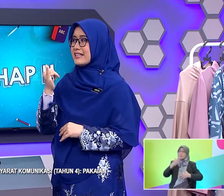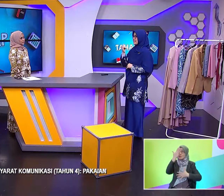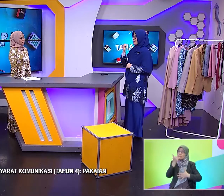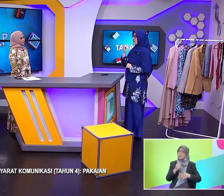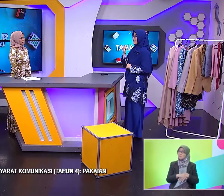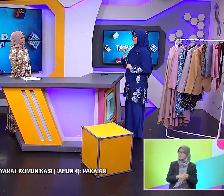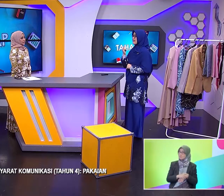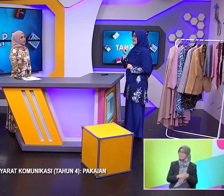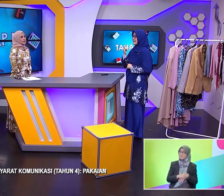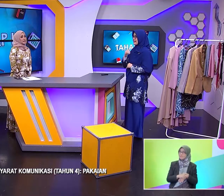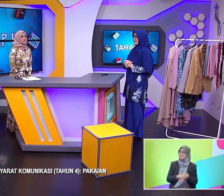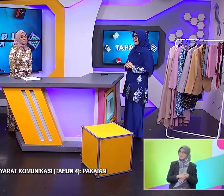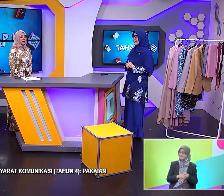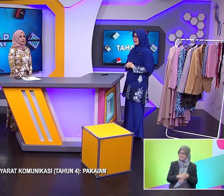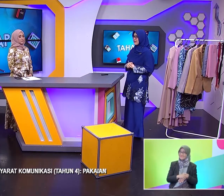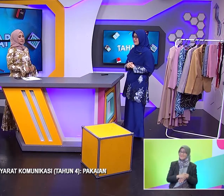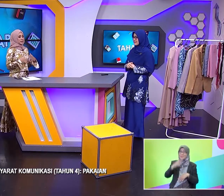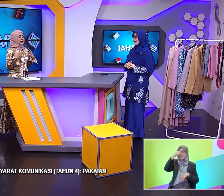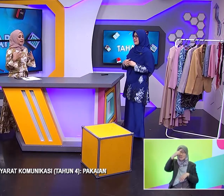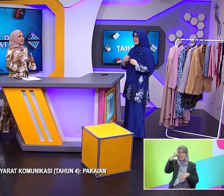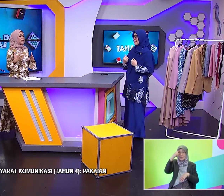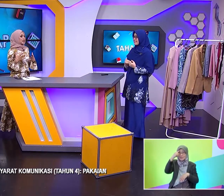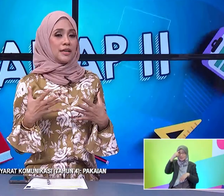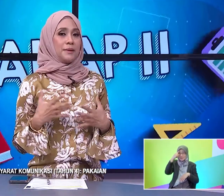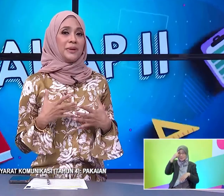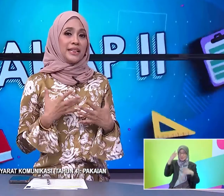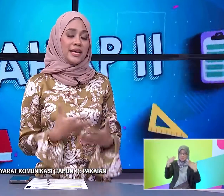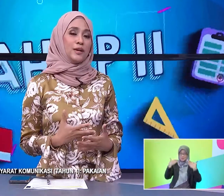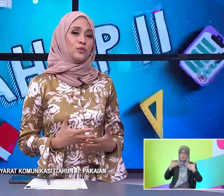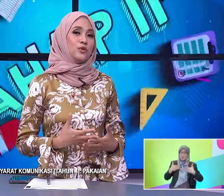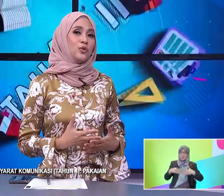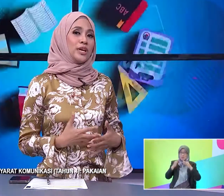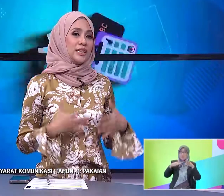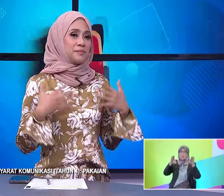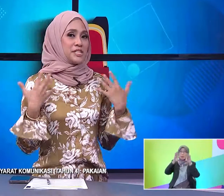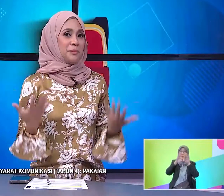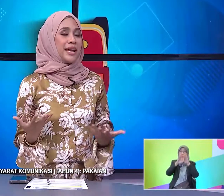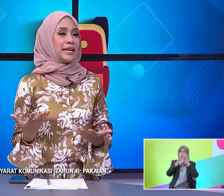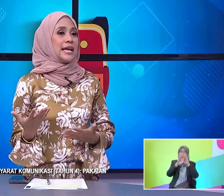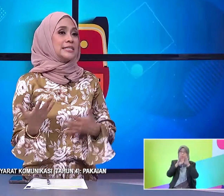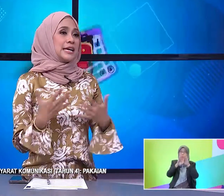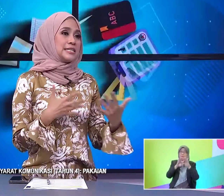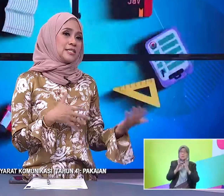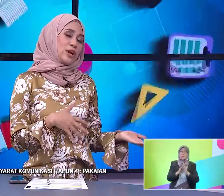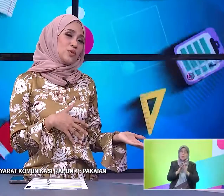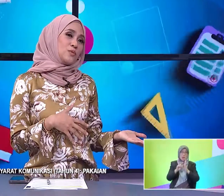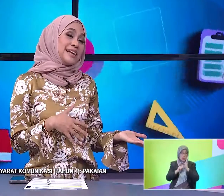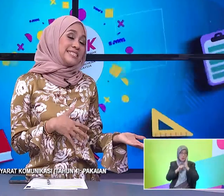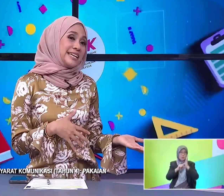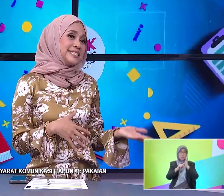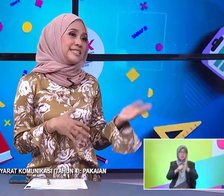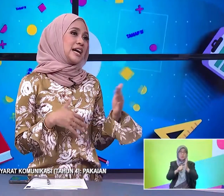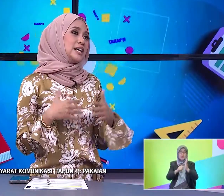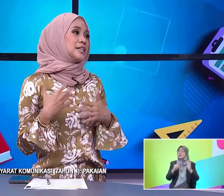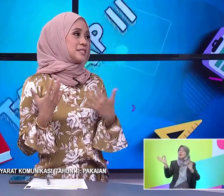kenapa-kenapa sebab pakaian yg penting untuk kita mencerminkan dengan sesuatu